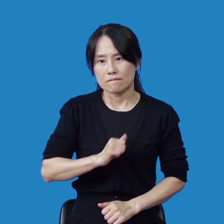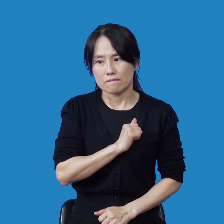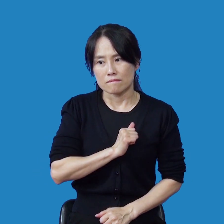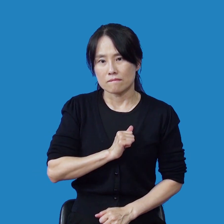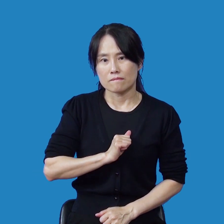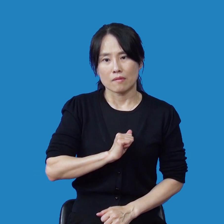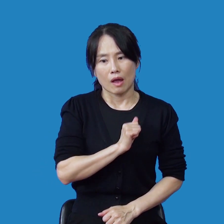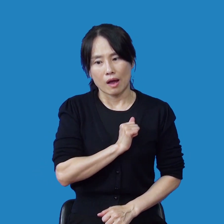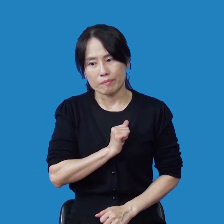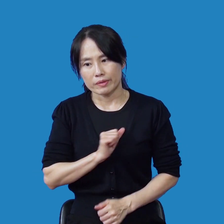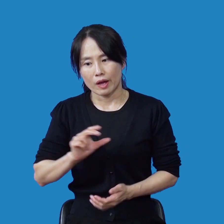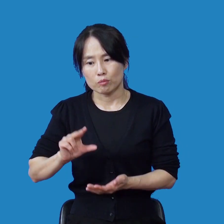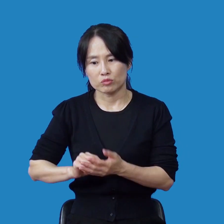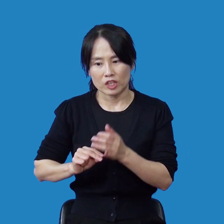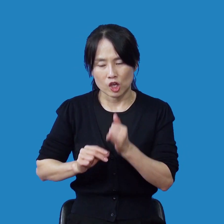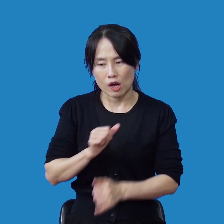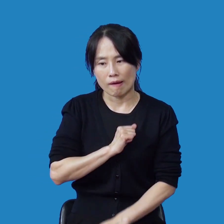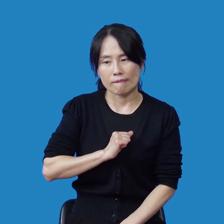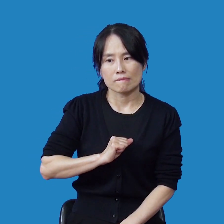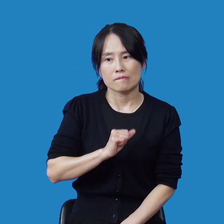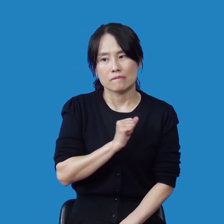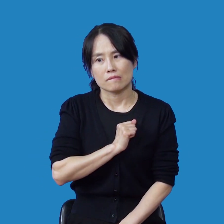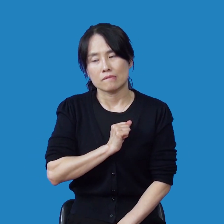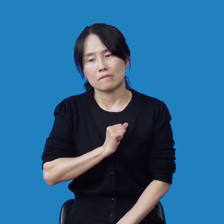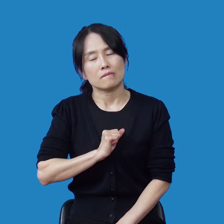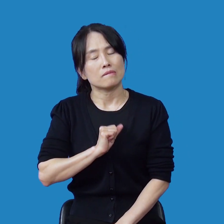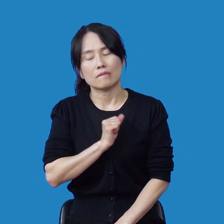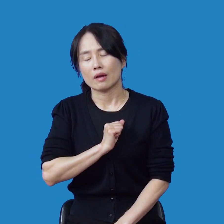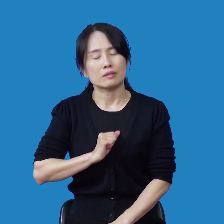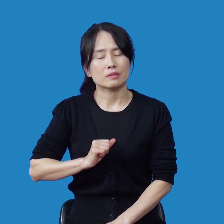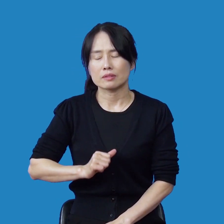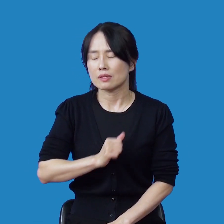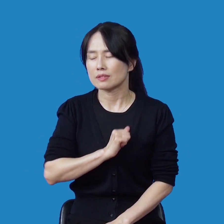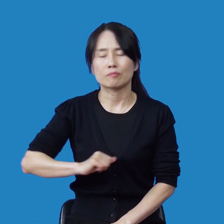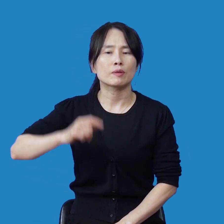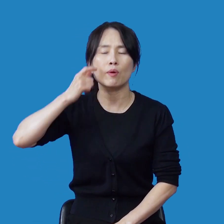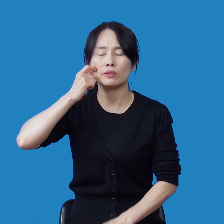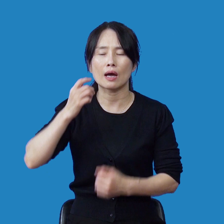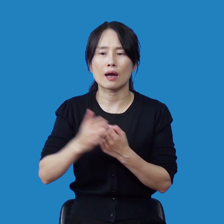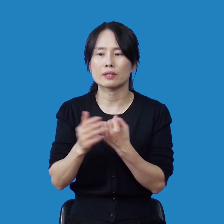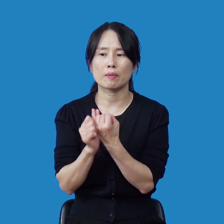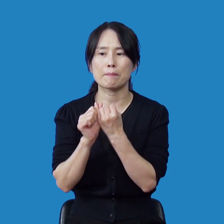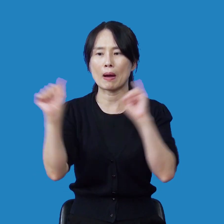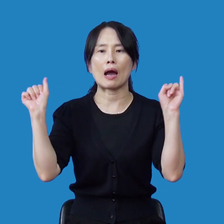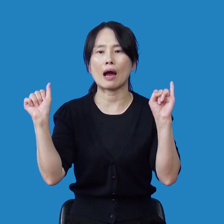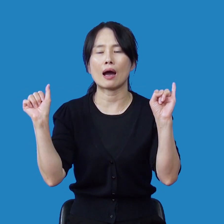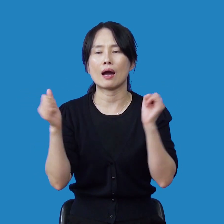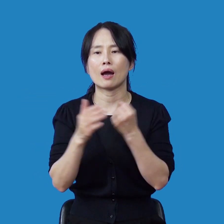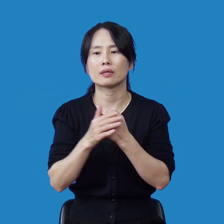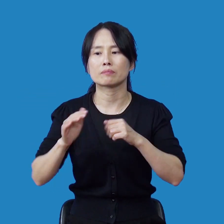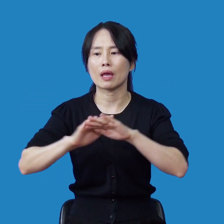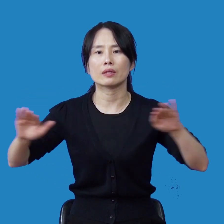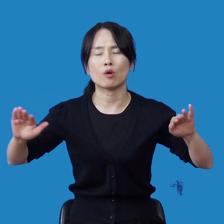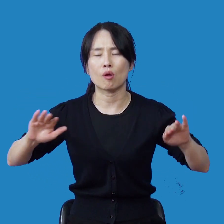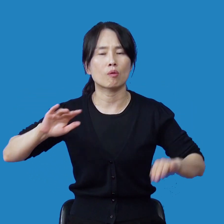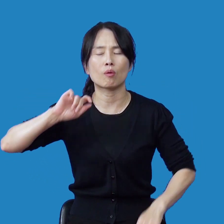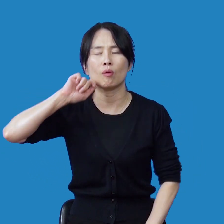참다 더 이상은 참지를 못해서 하는 이혼이기 때문에 그건 해결될 가능성이 거의